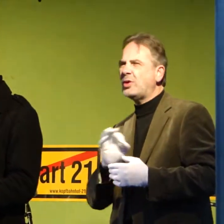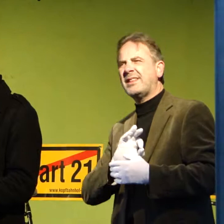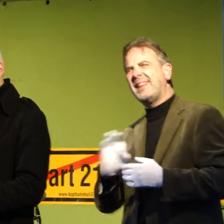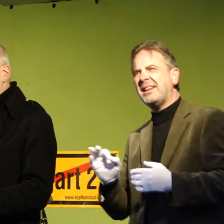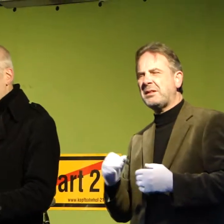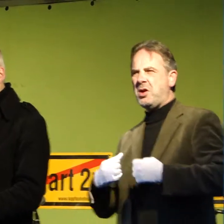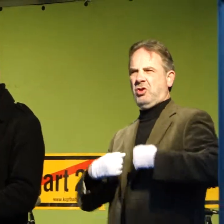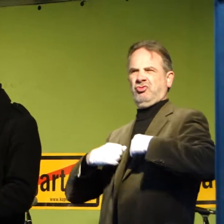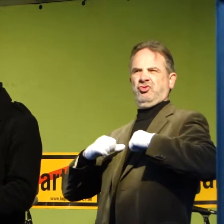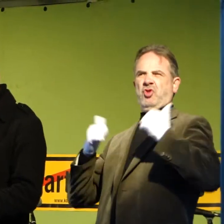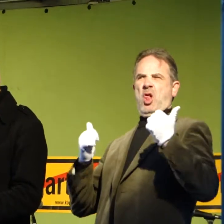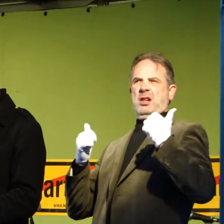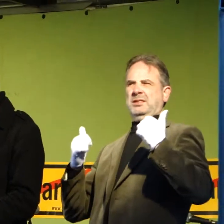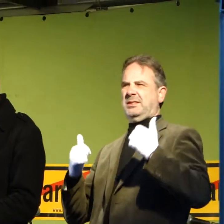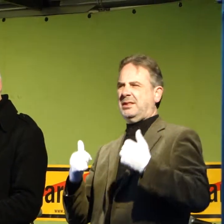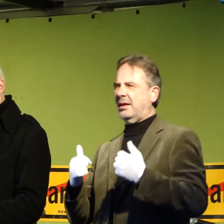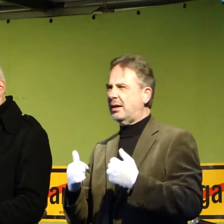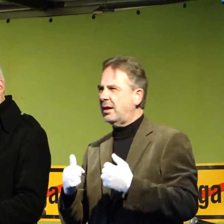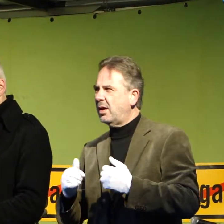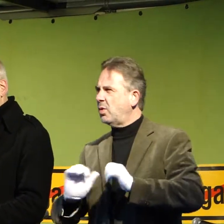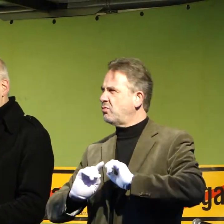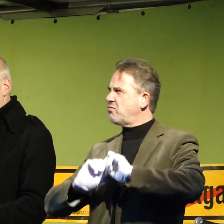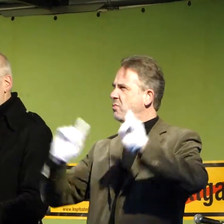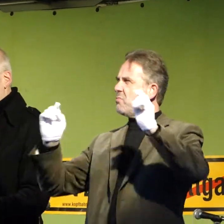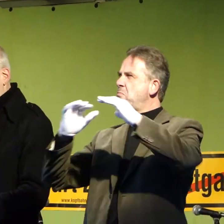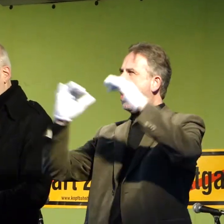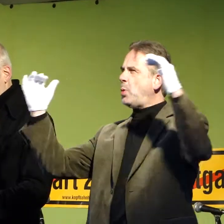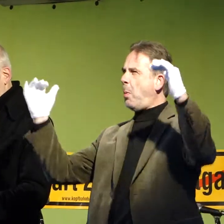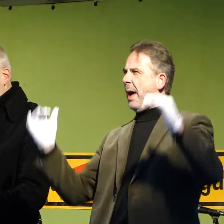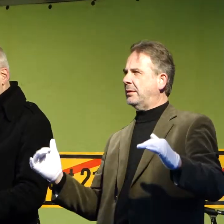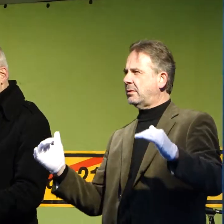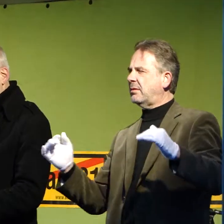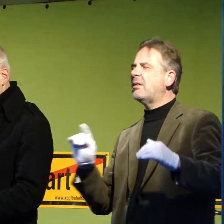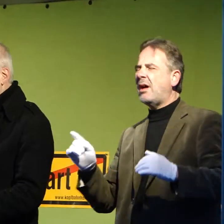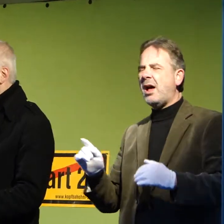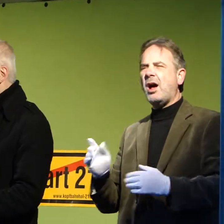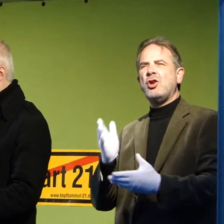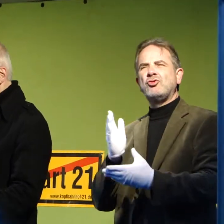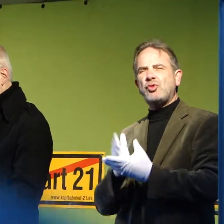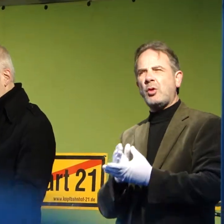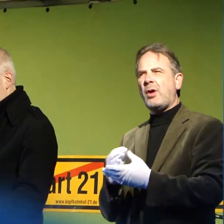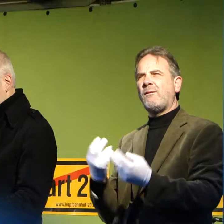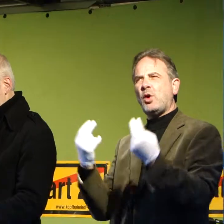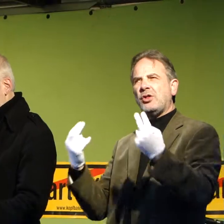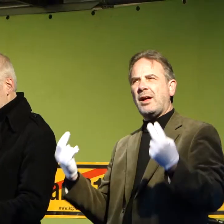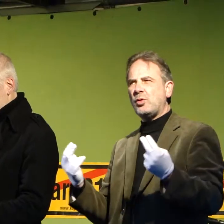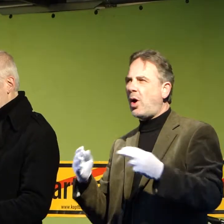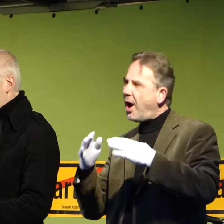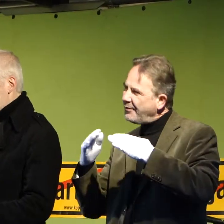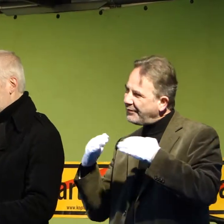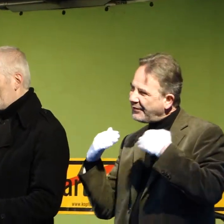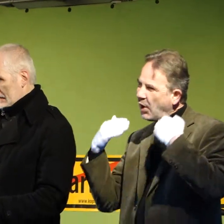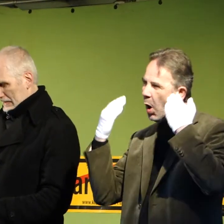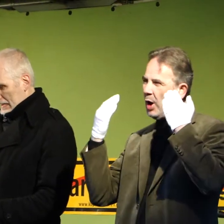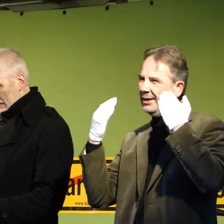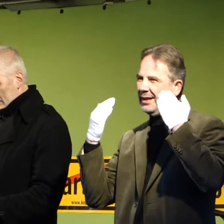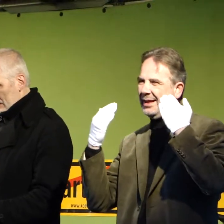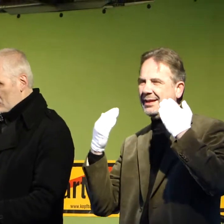zu werfen, um monumental zu sein. Er ist es von Natur. Freundlichkeit ist der